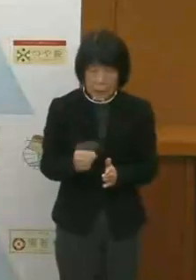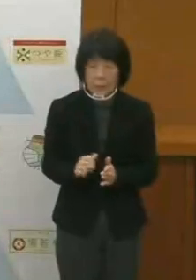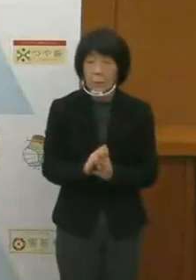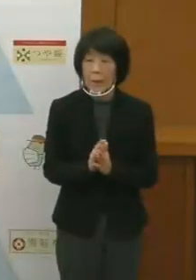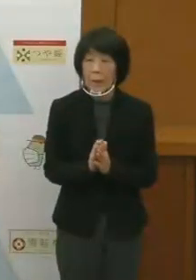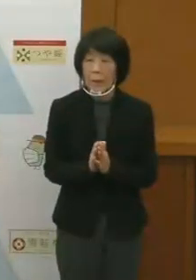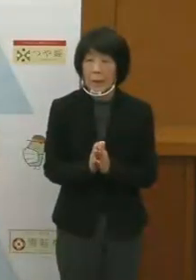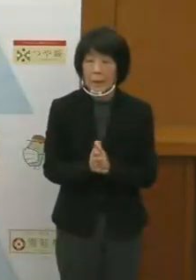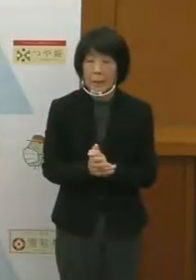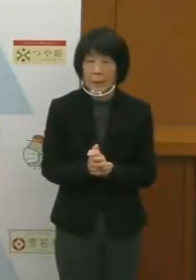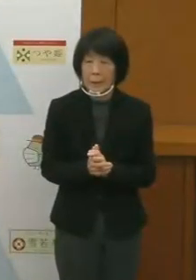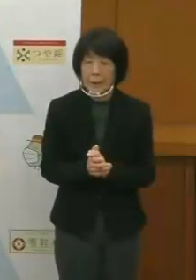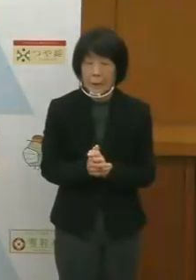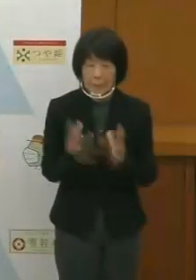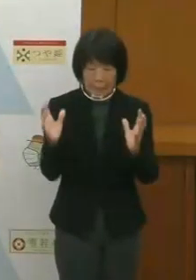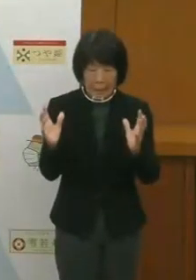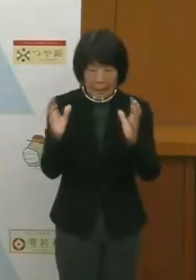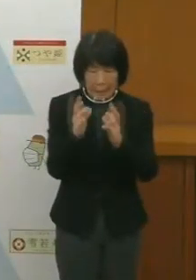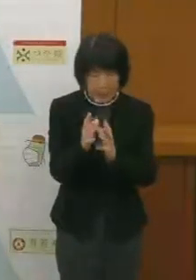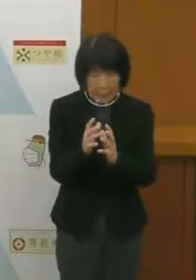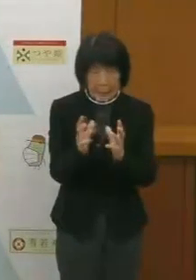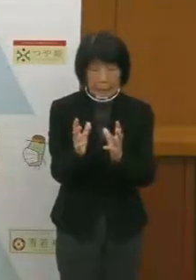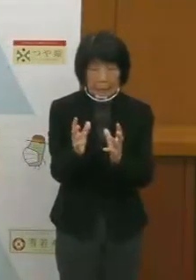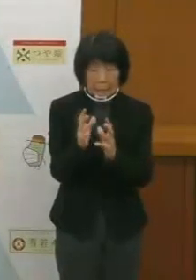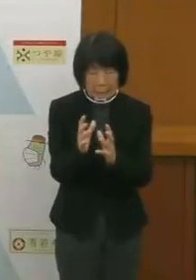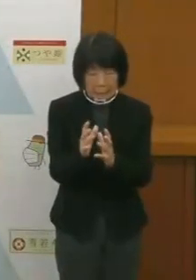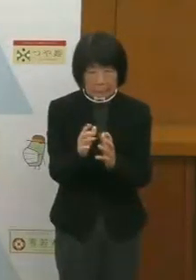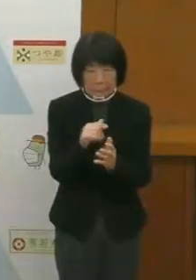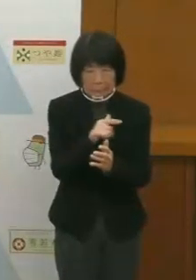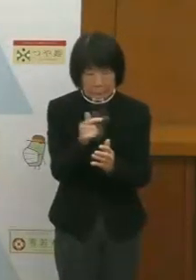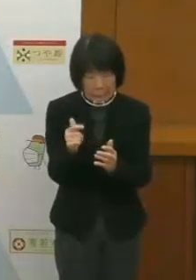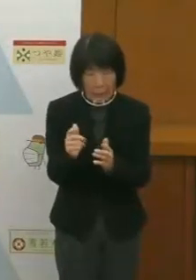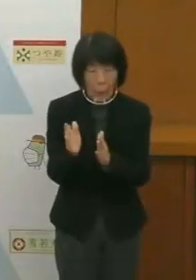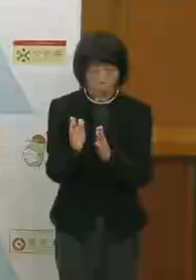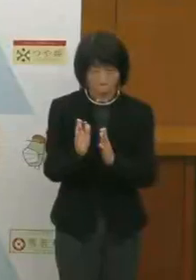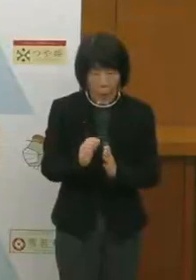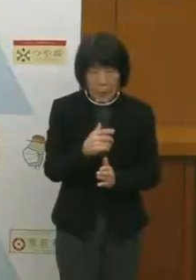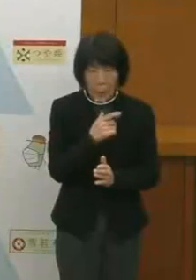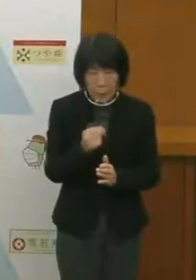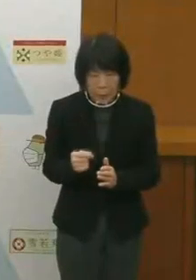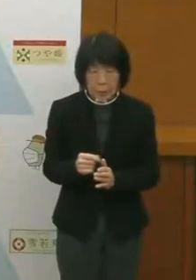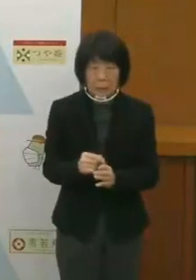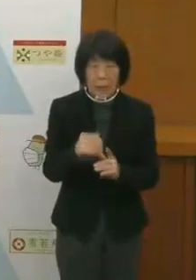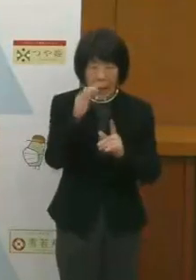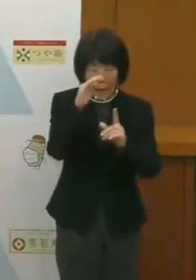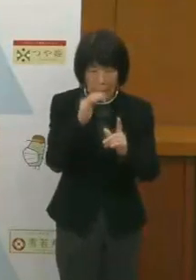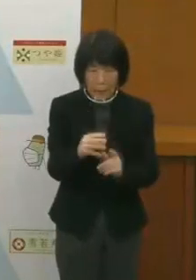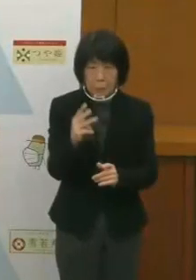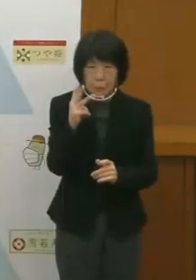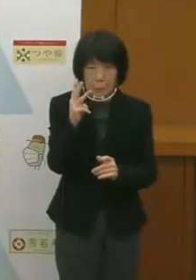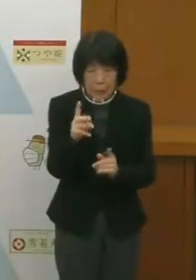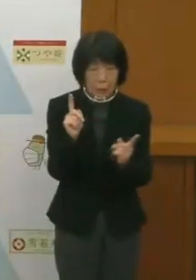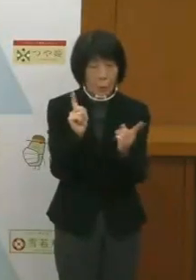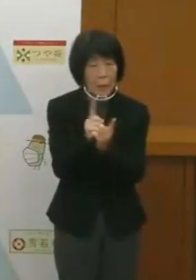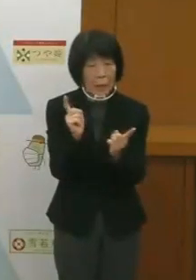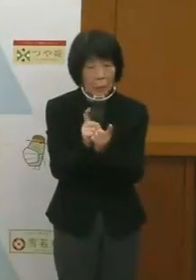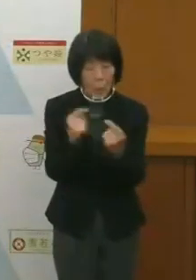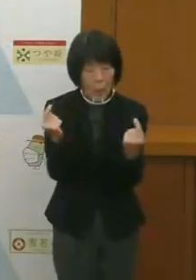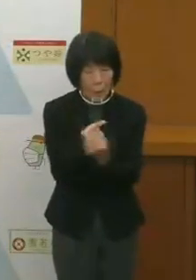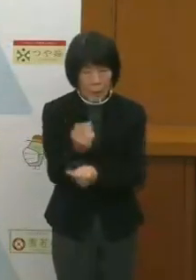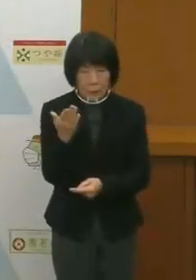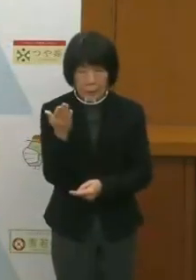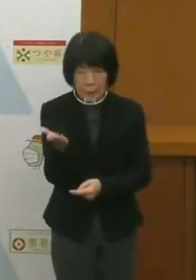飲酒の介護控えてということをおっしゃいましたけども、これレベル3になることで対応策どう変わるんでしょうか。例え